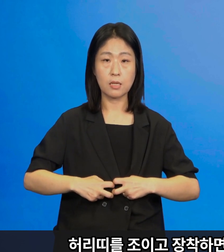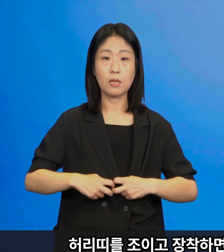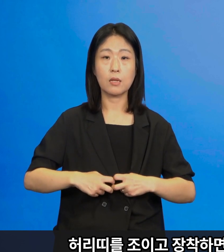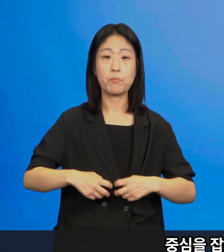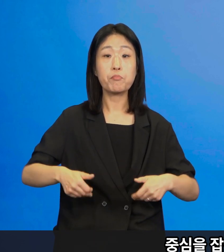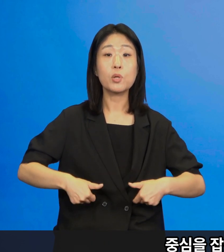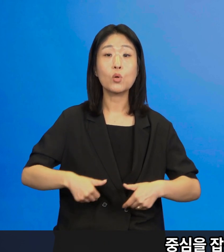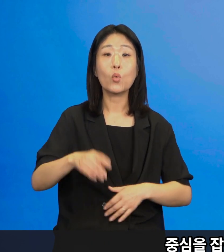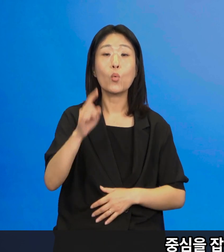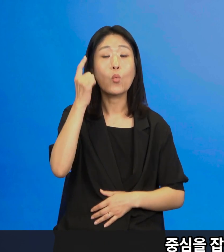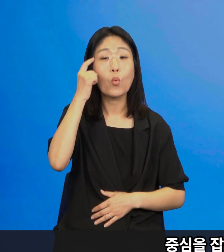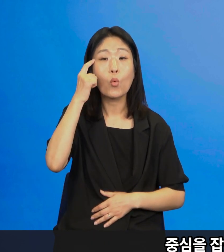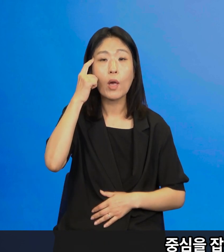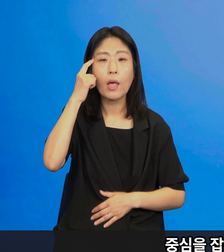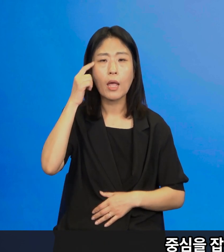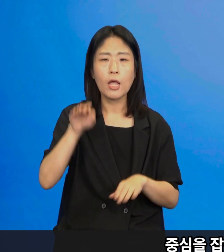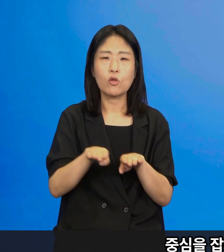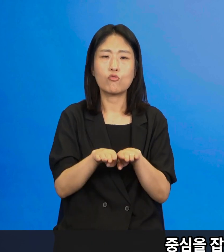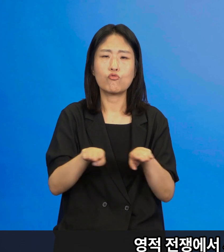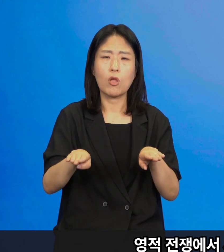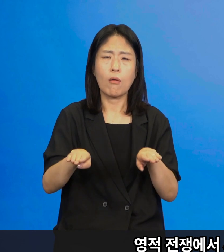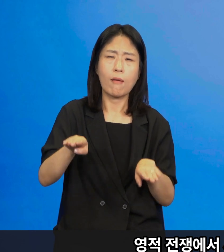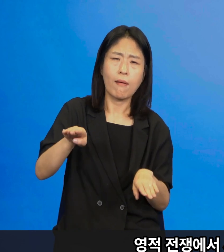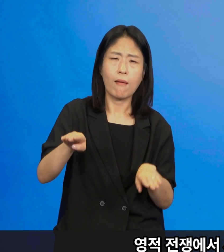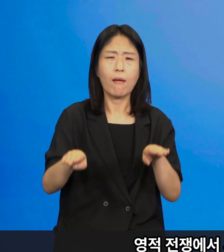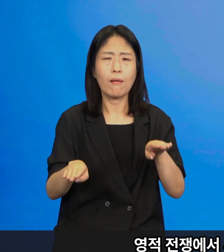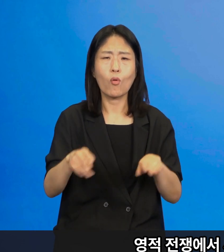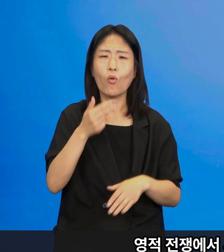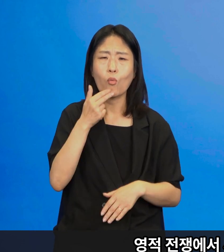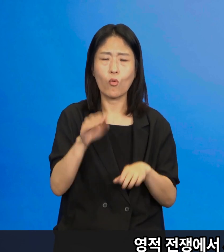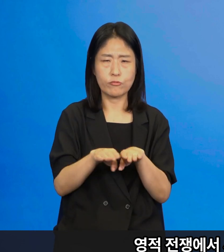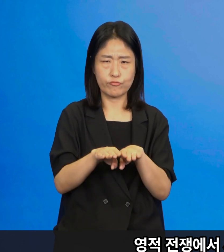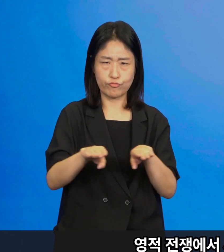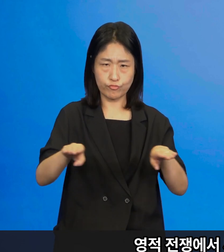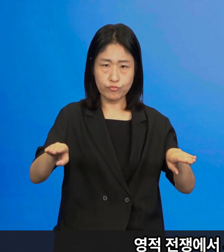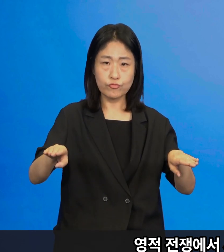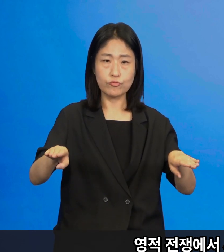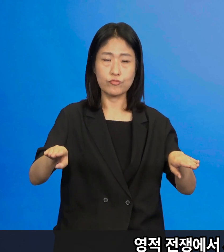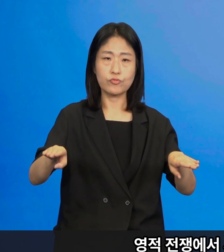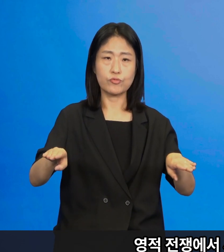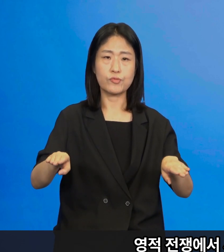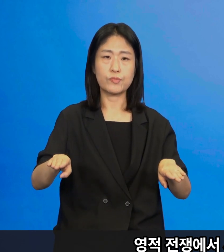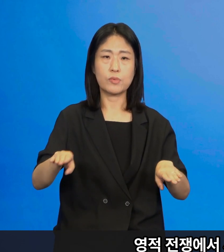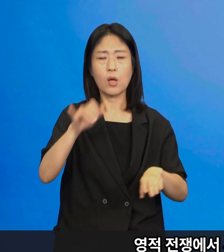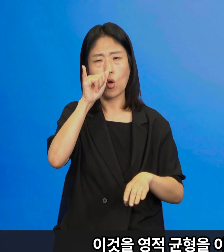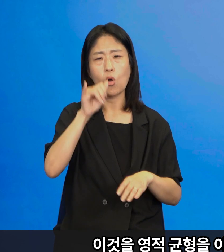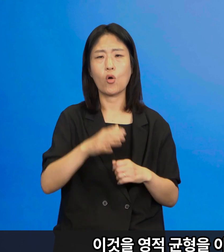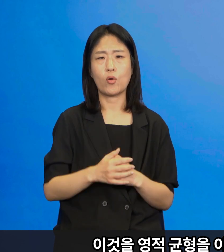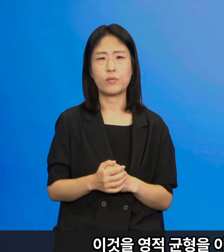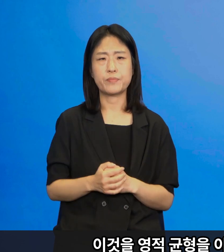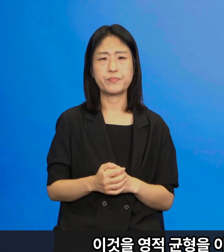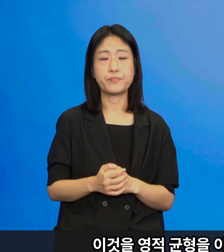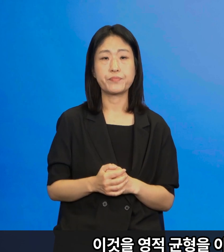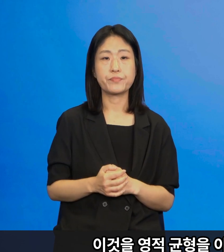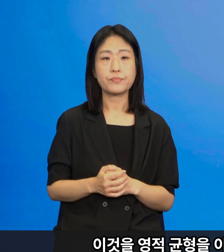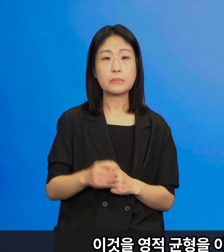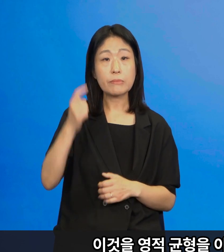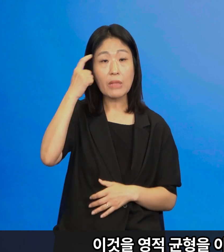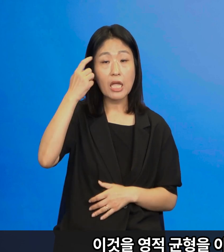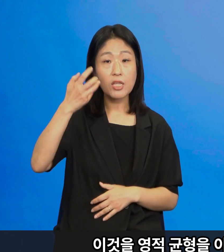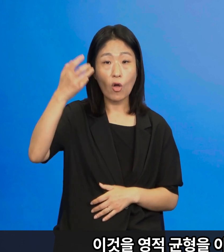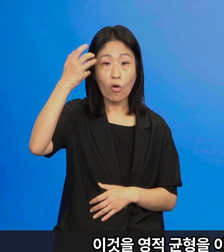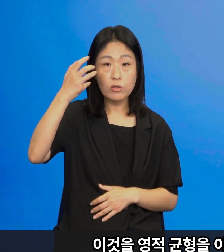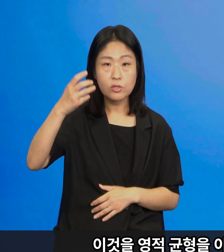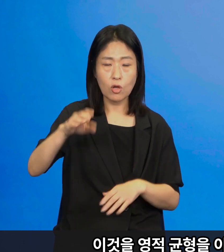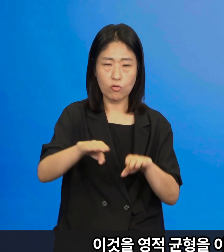있어요. 중심을 잡을 수 있습니다. 영적 전쟁에서 싸울 수 있는 거예요. 이것을 영적 균형을